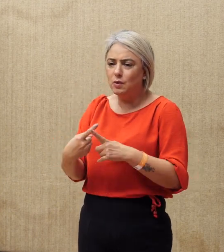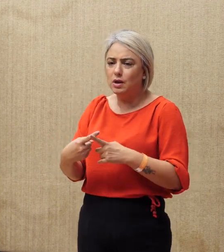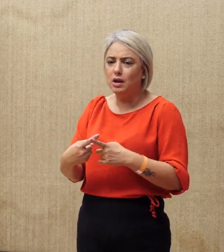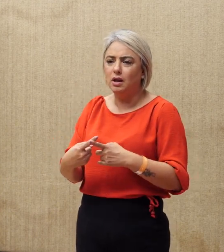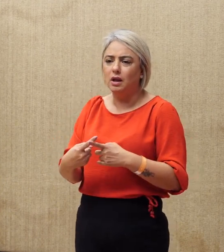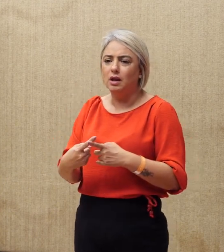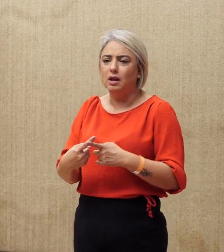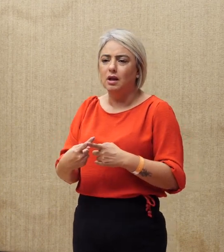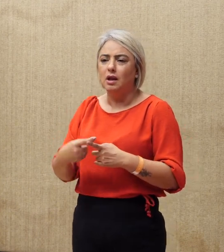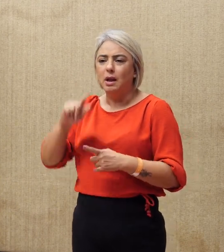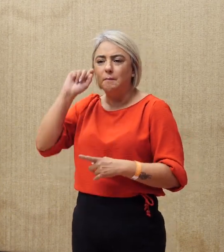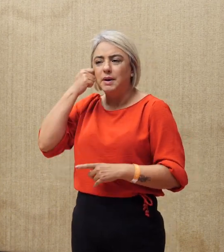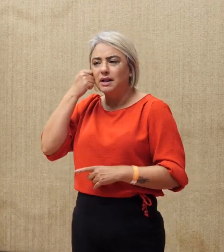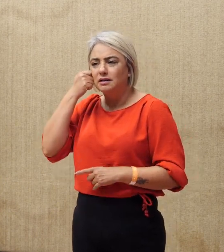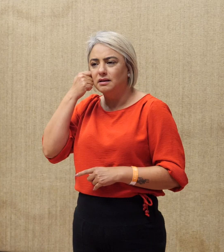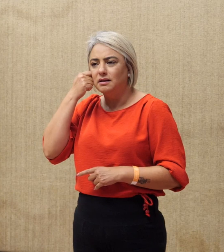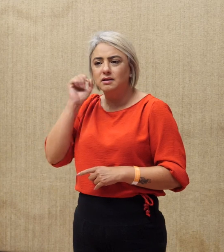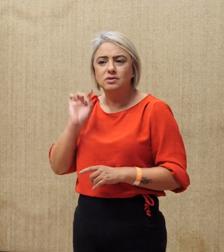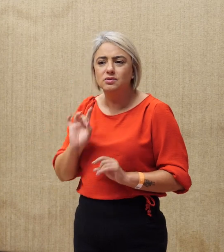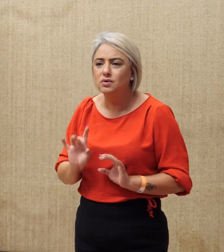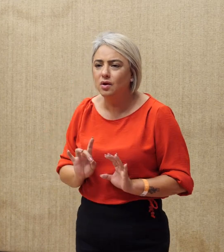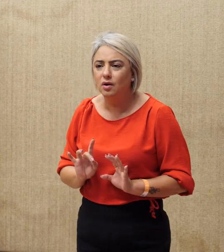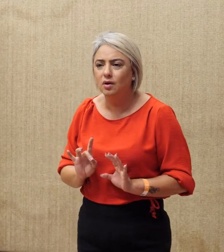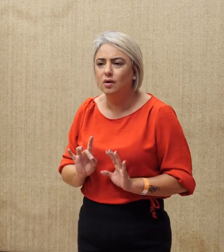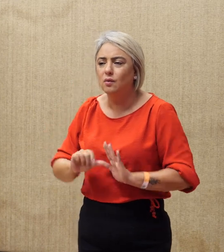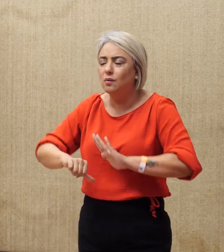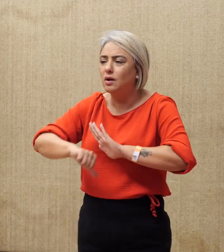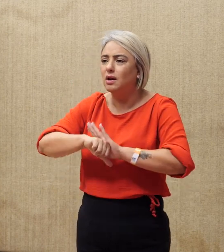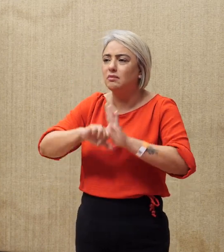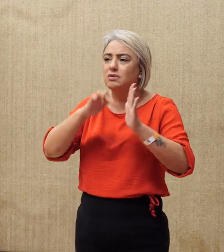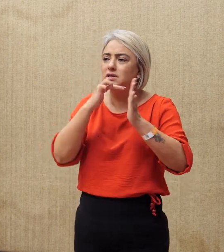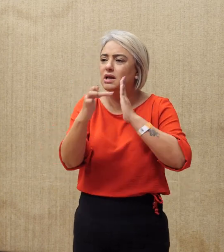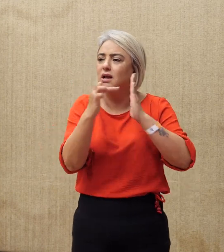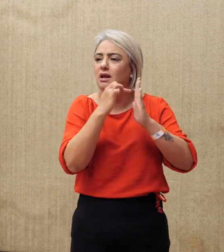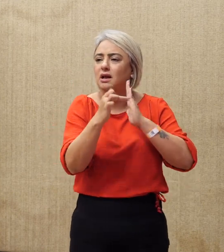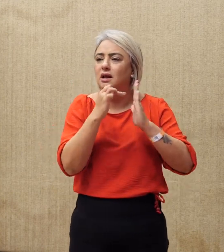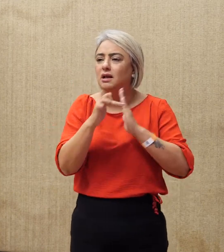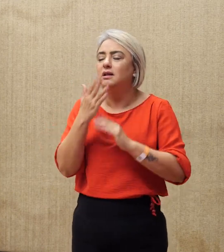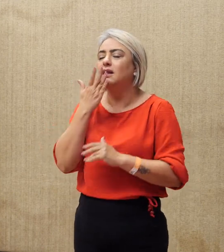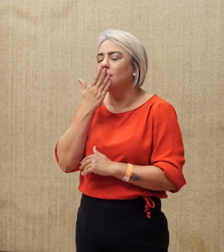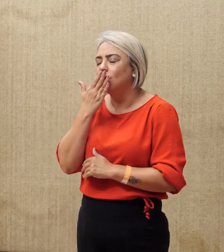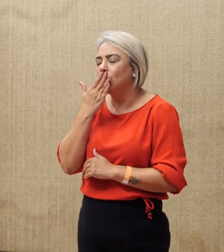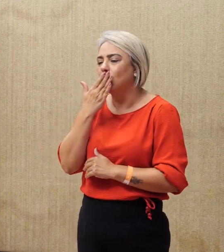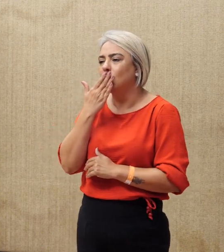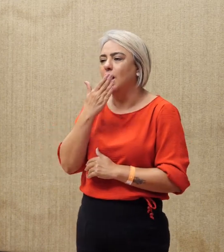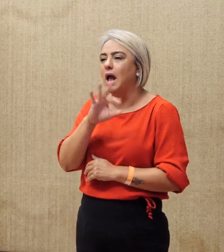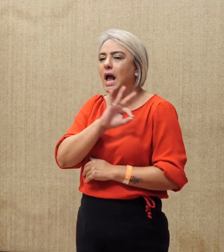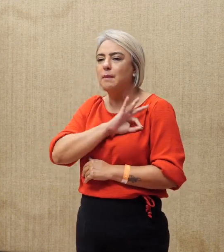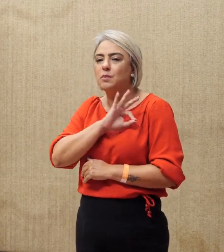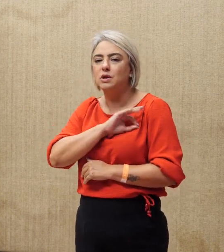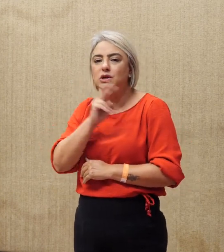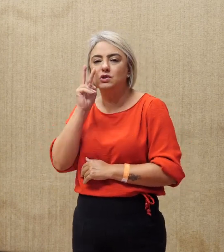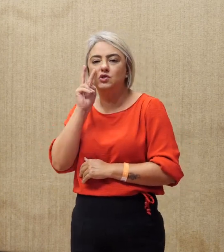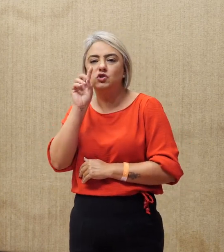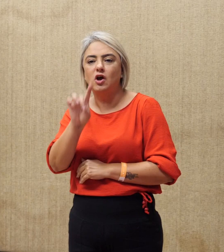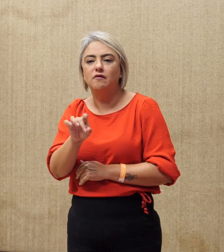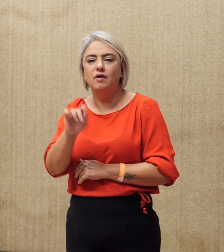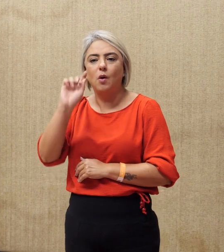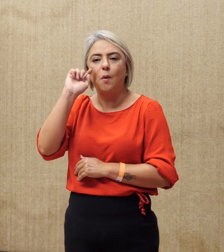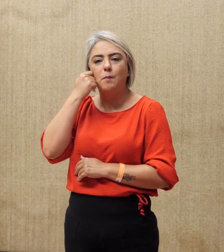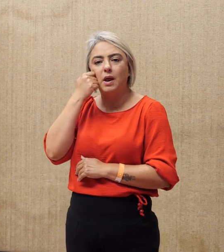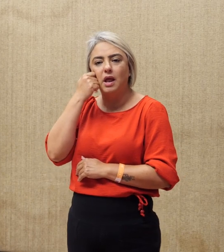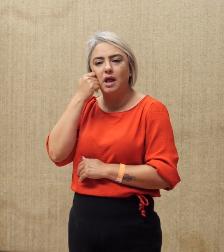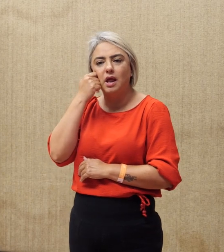ter cor preta? O crime, o genocídio tem cor, gente. A polícia só vê o